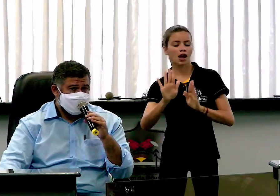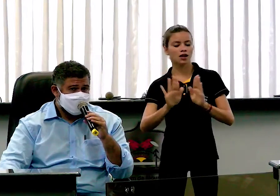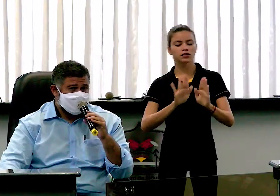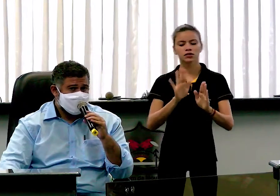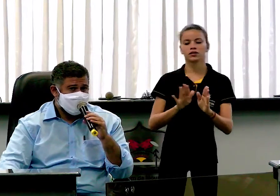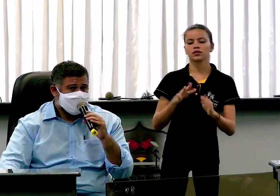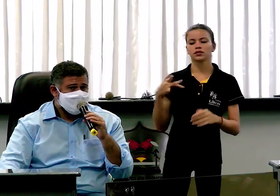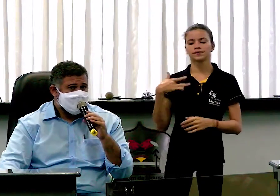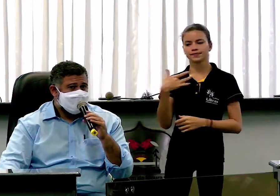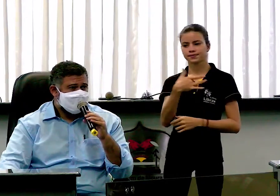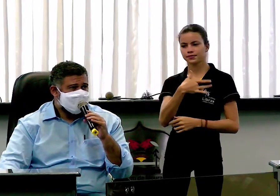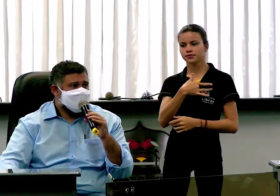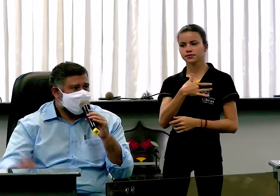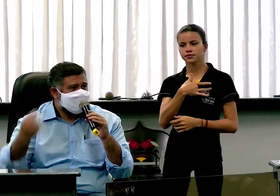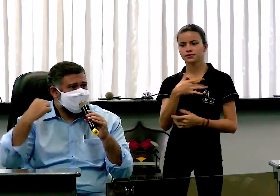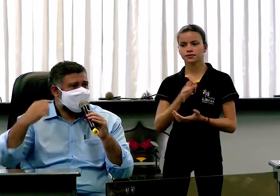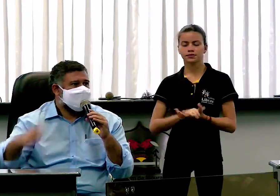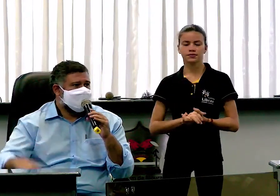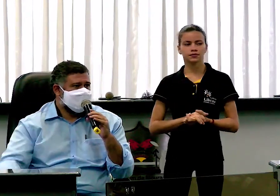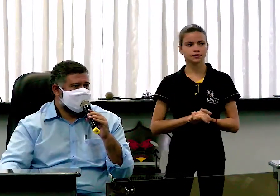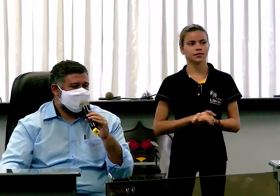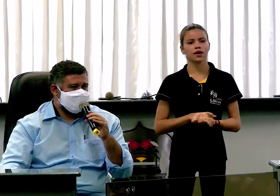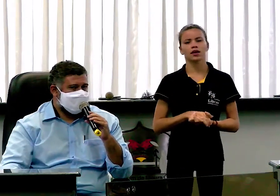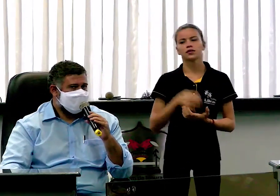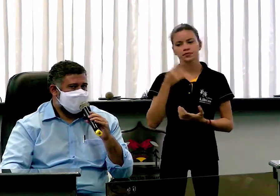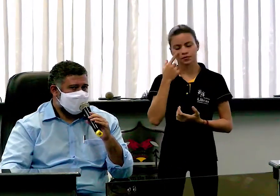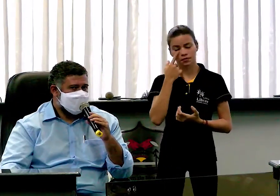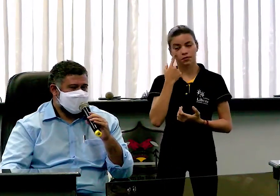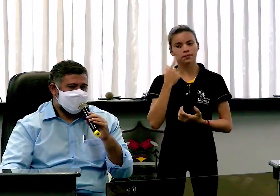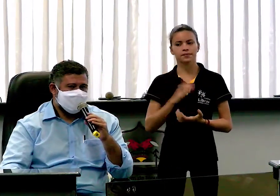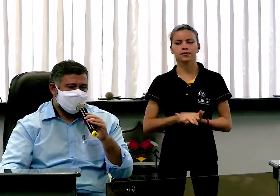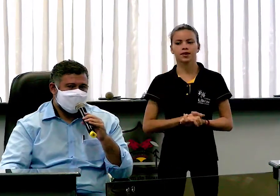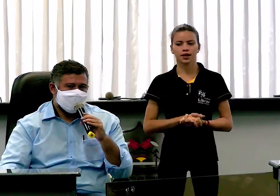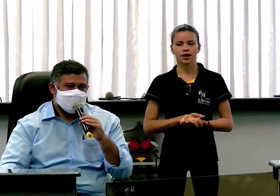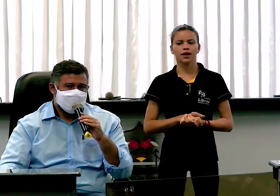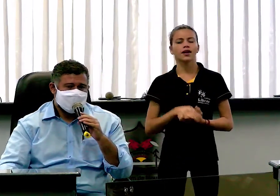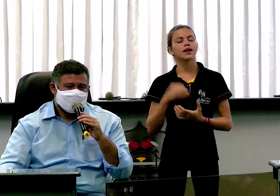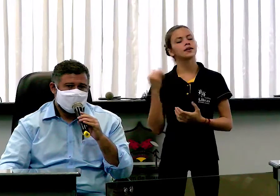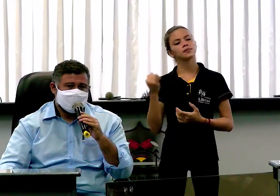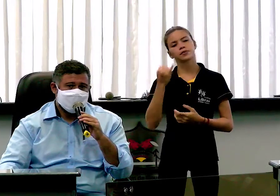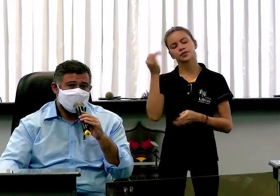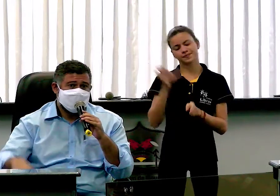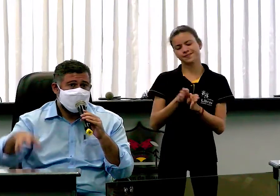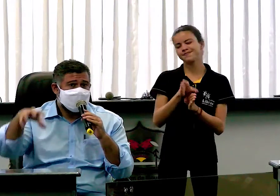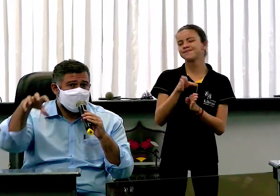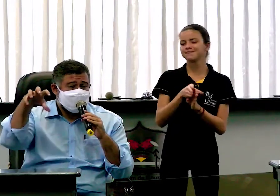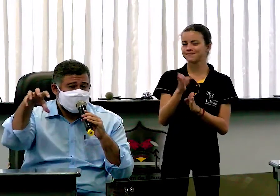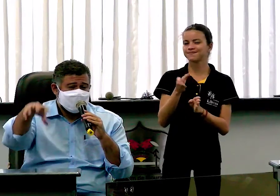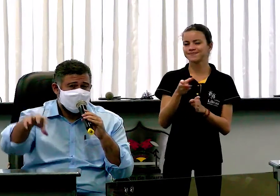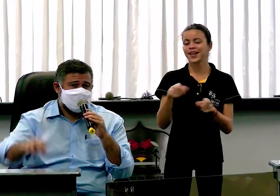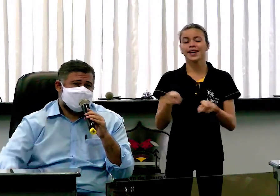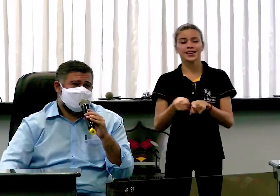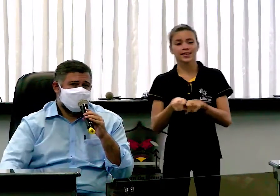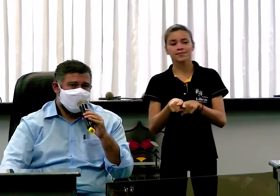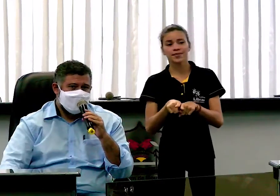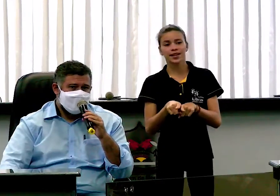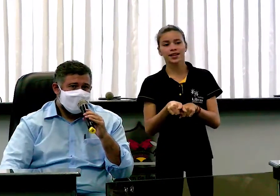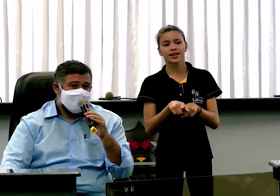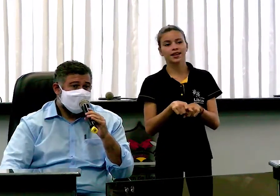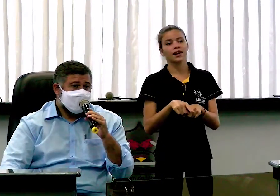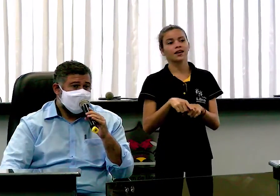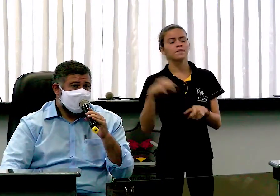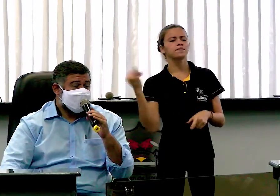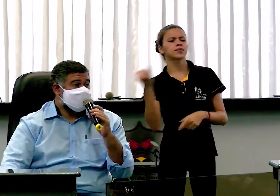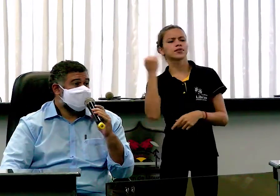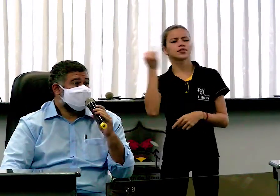muito maiores que as nossas assim mesmo ainda tem o uso então é isso a recomendação outra situação evitar aglomerações